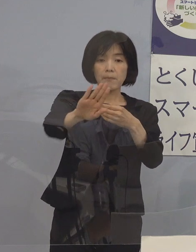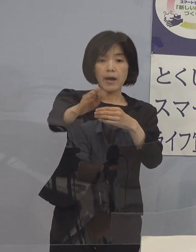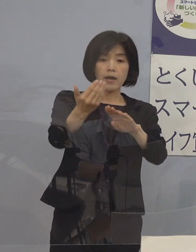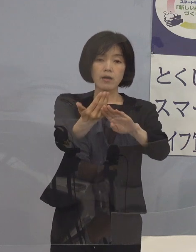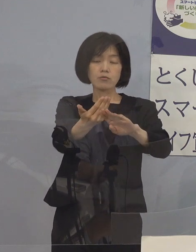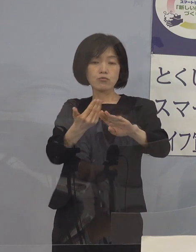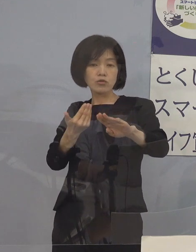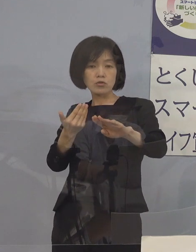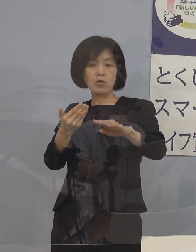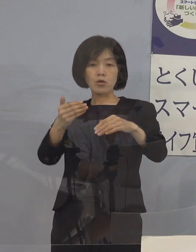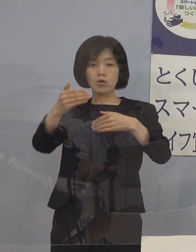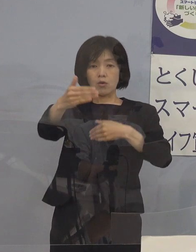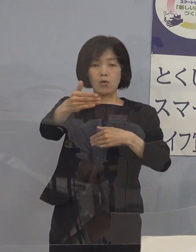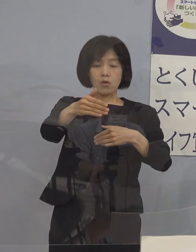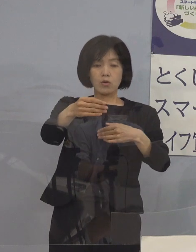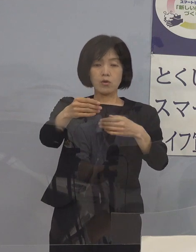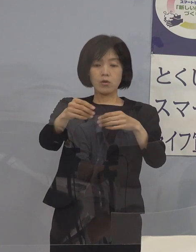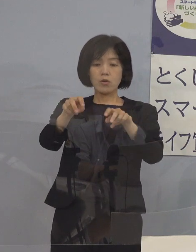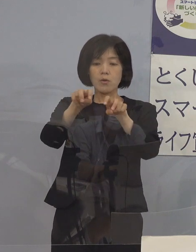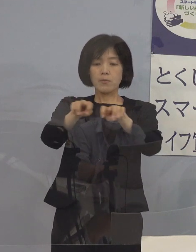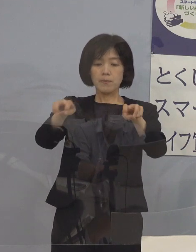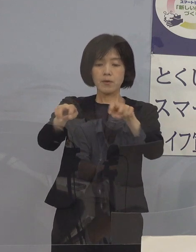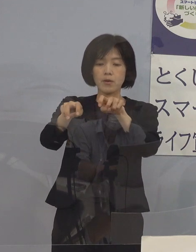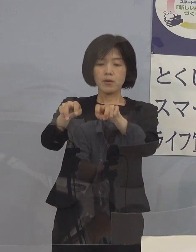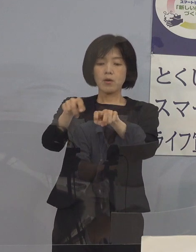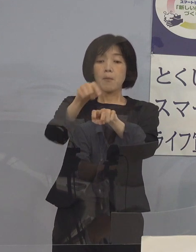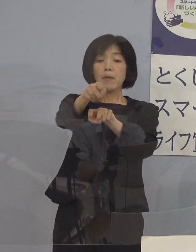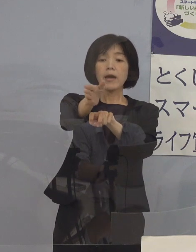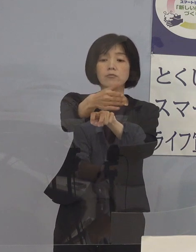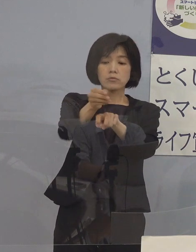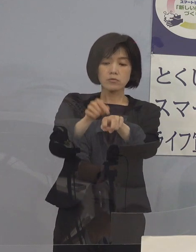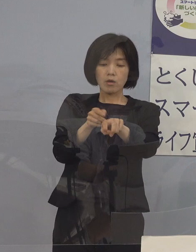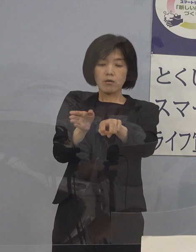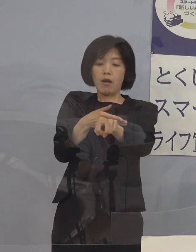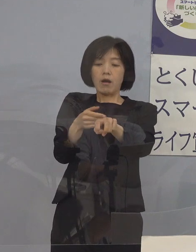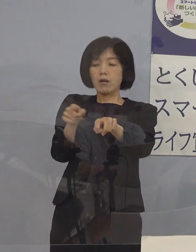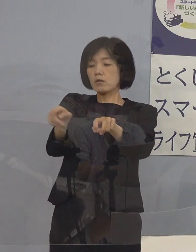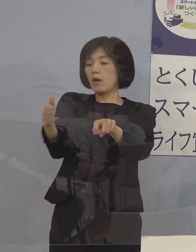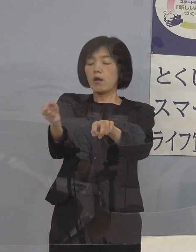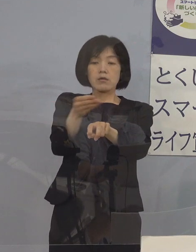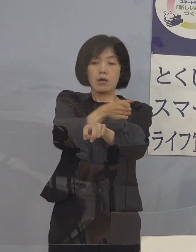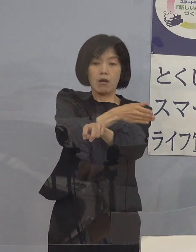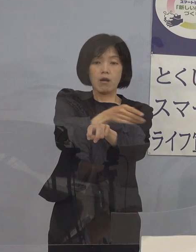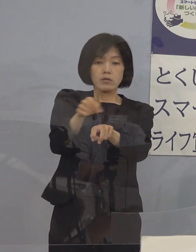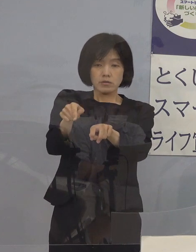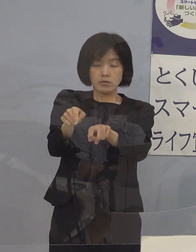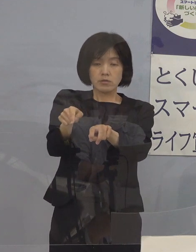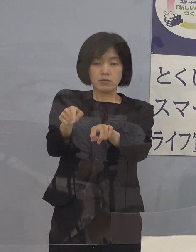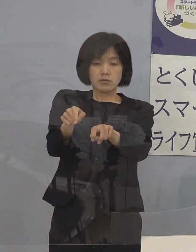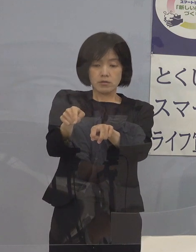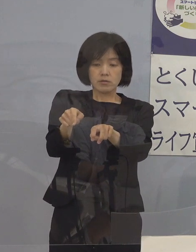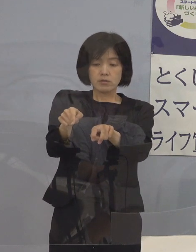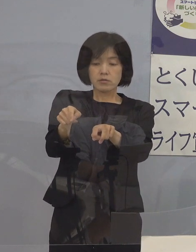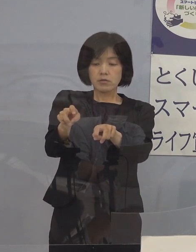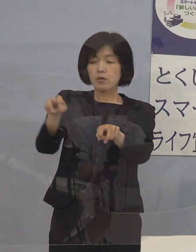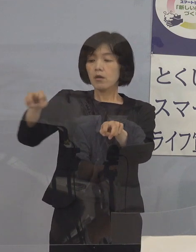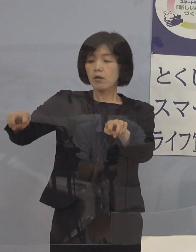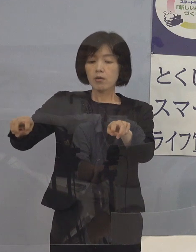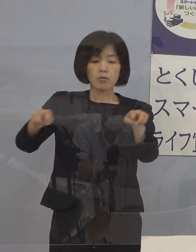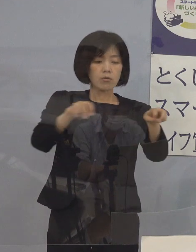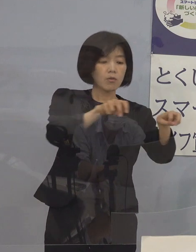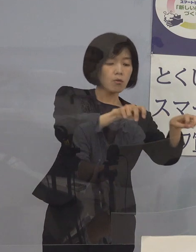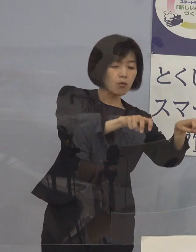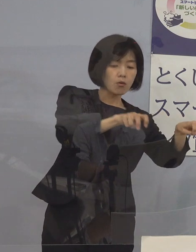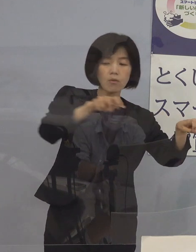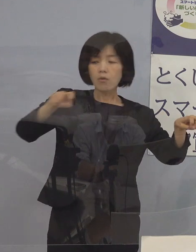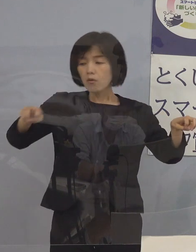右の席をそれぞれ空席にする。まあ、こうした点からも、またご本人マスクを着用していたということから